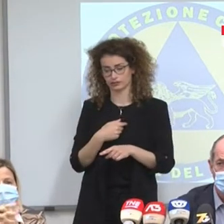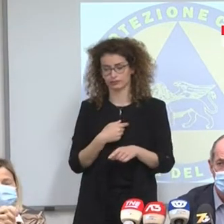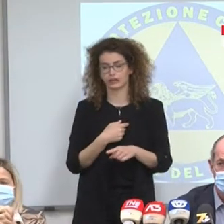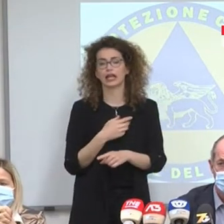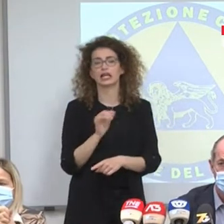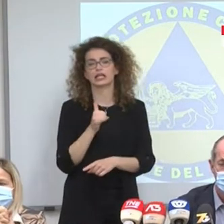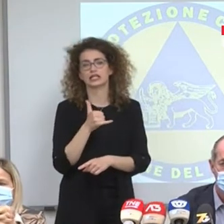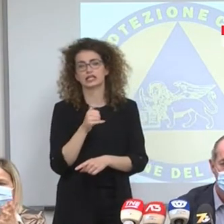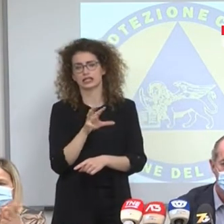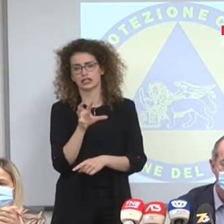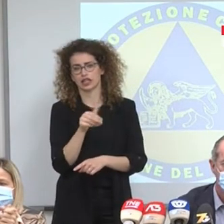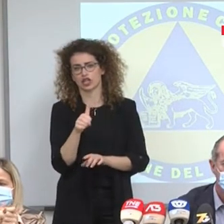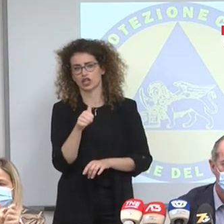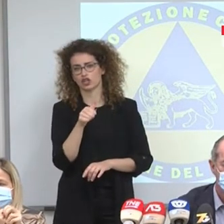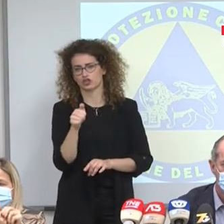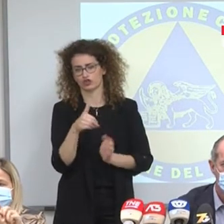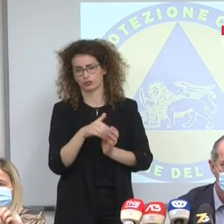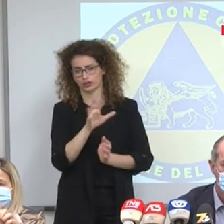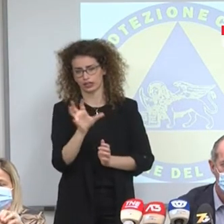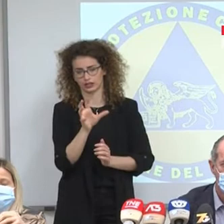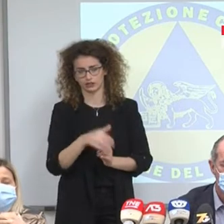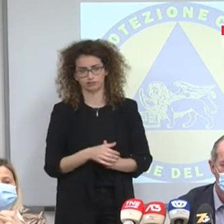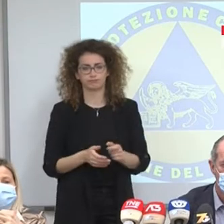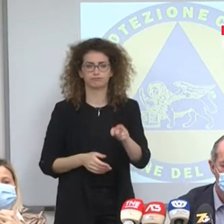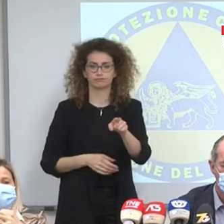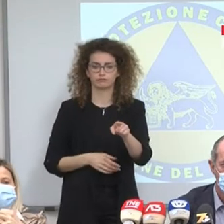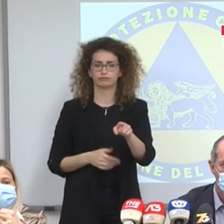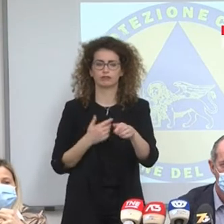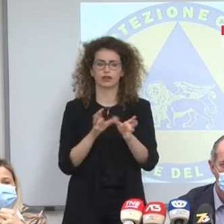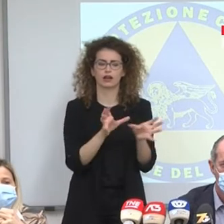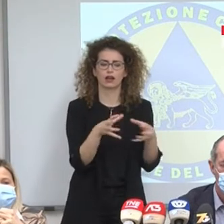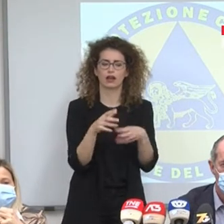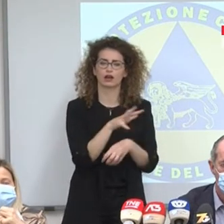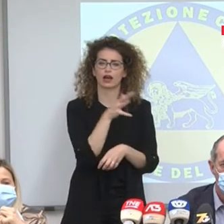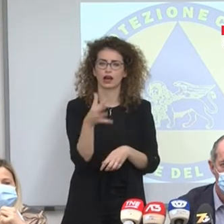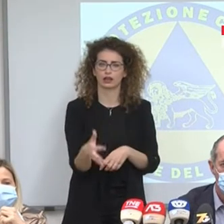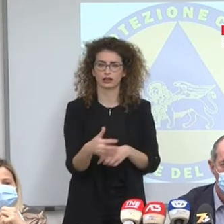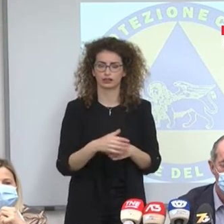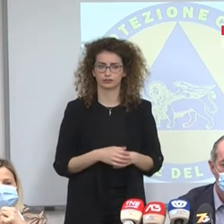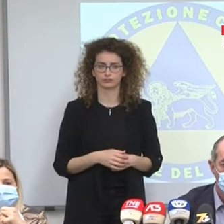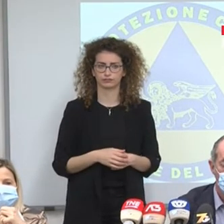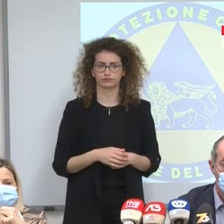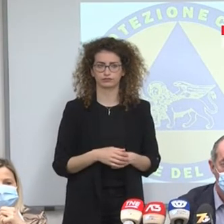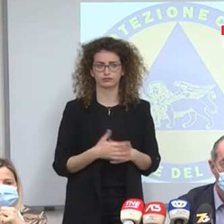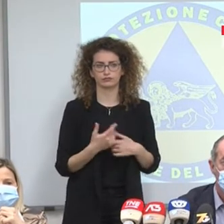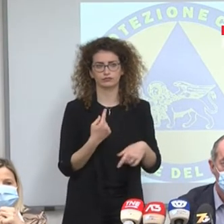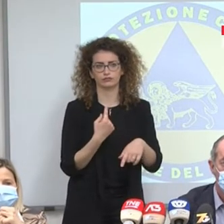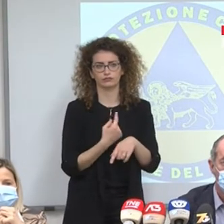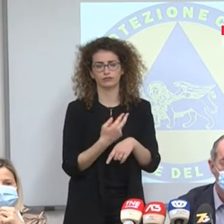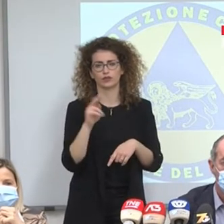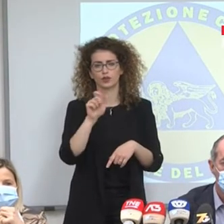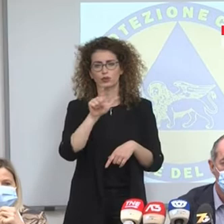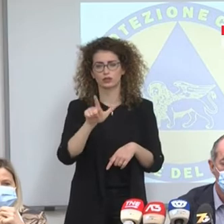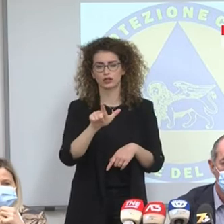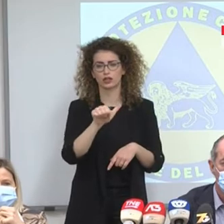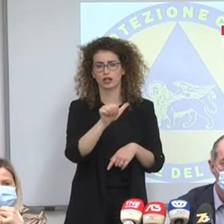meno. Va bene. Le altre categorie che dovrebbero essere riaperte, alcune ULS pare